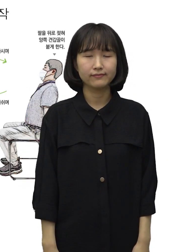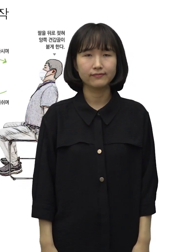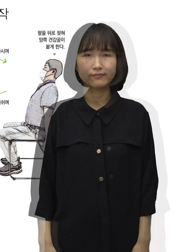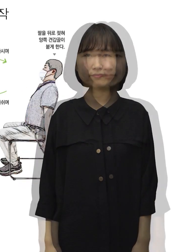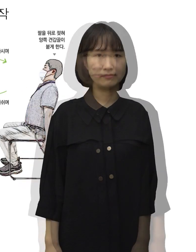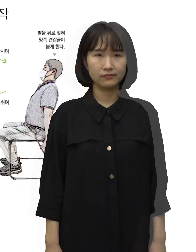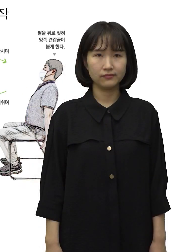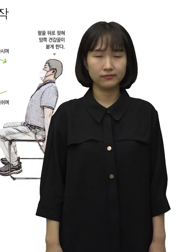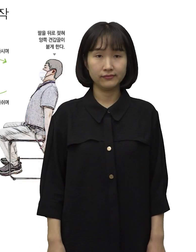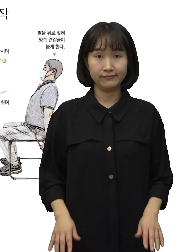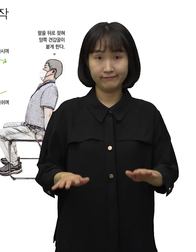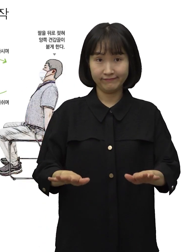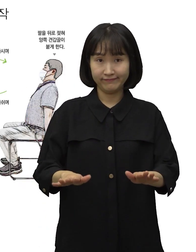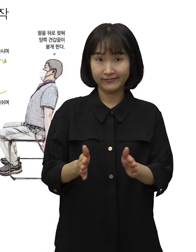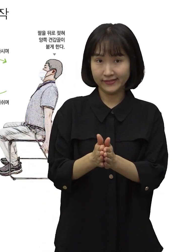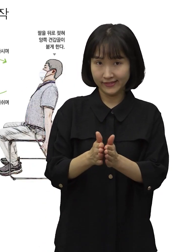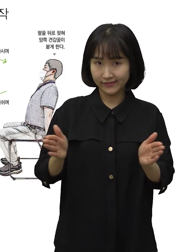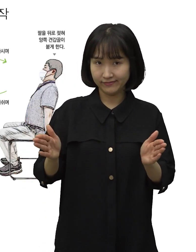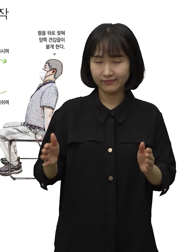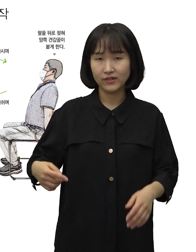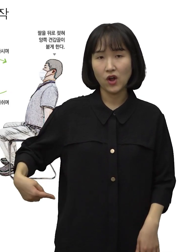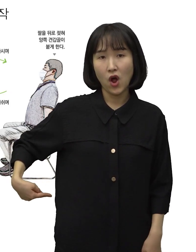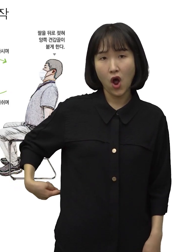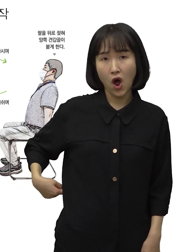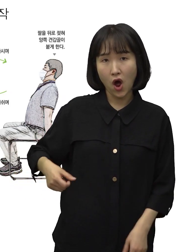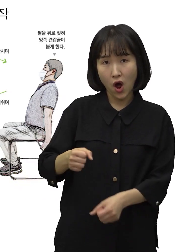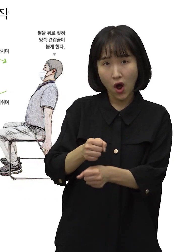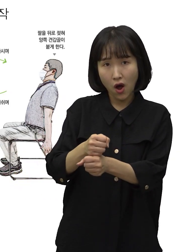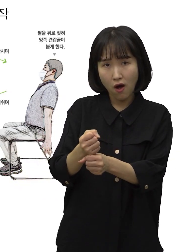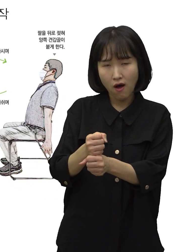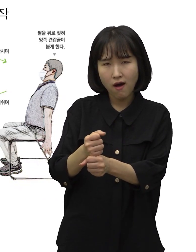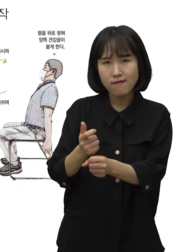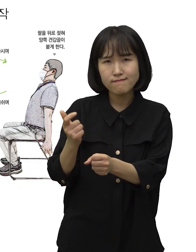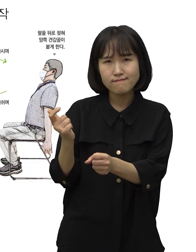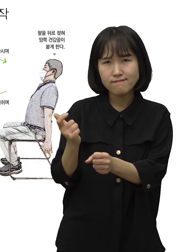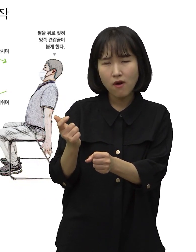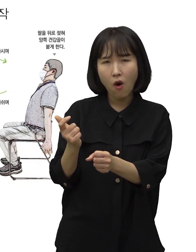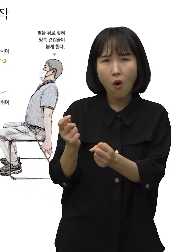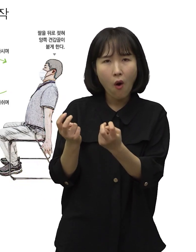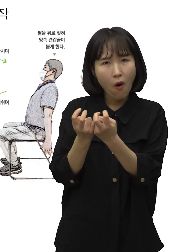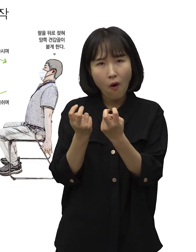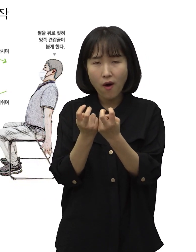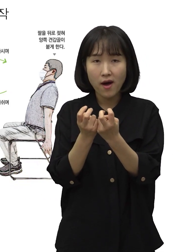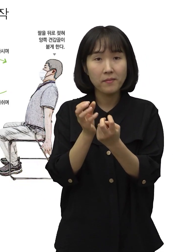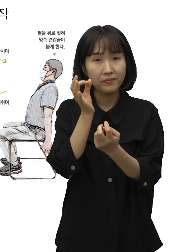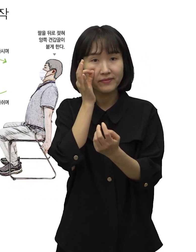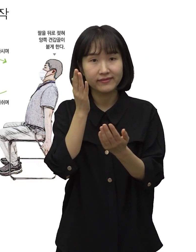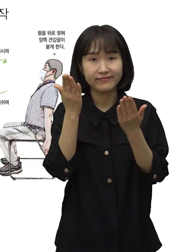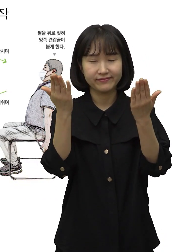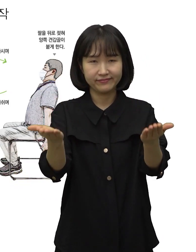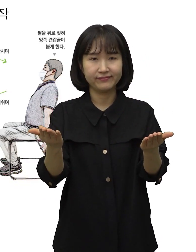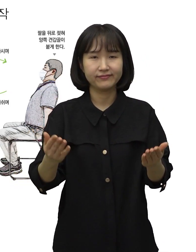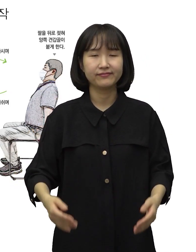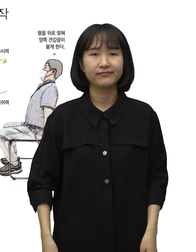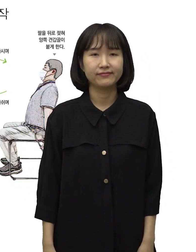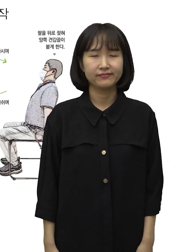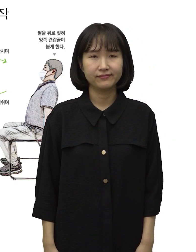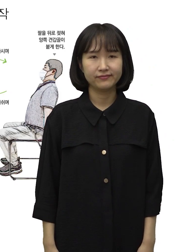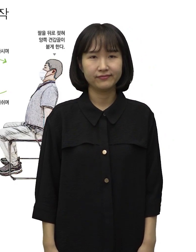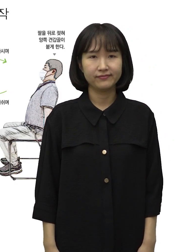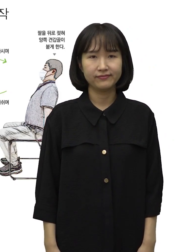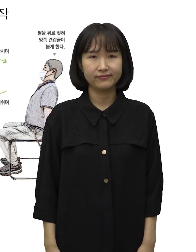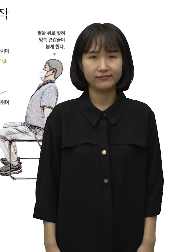그럼 이제부터 허리를 튼튼하게 하는 동작에 대해 알아보겠습니다. 먼저 앉아서 하는 신전